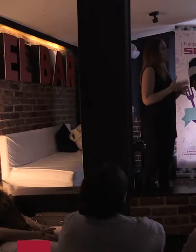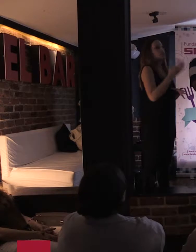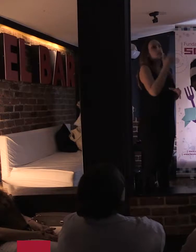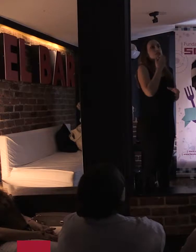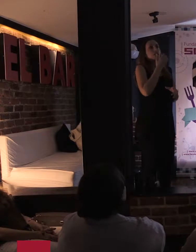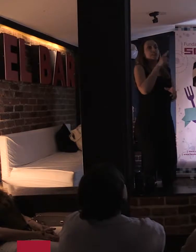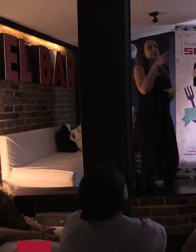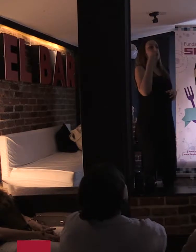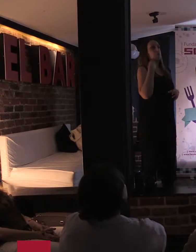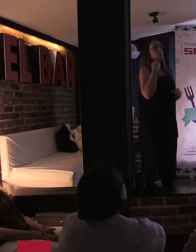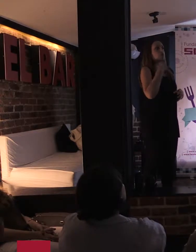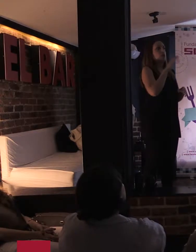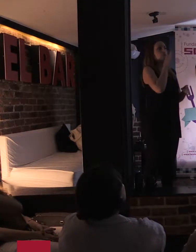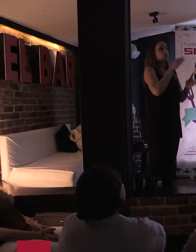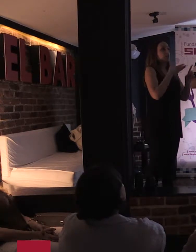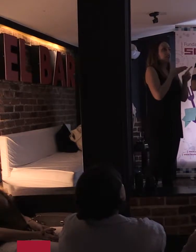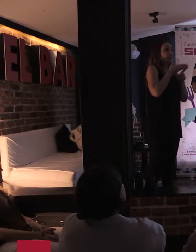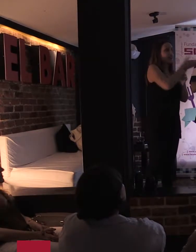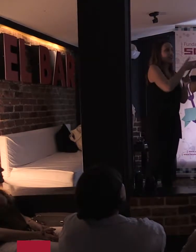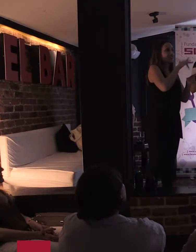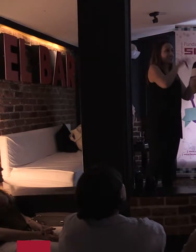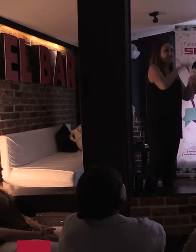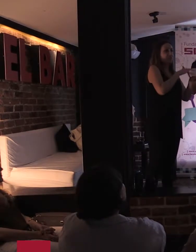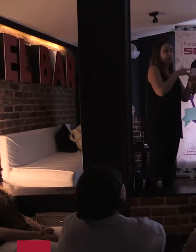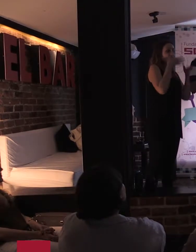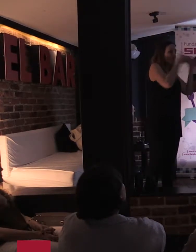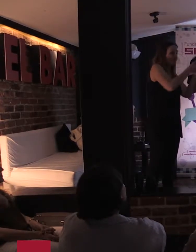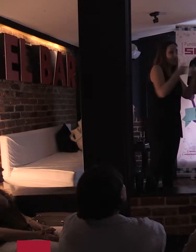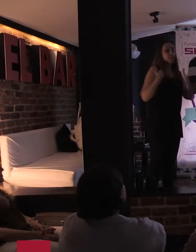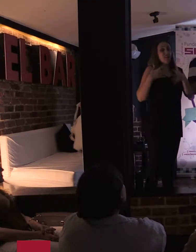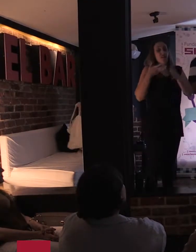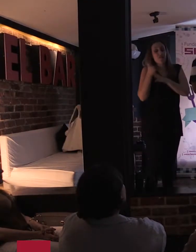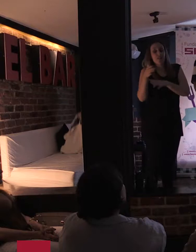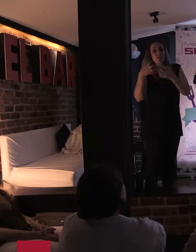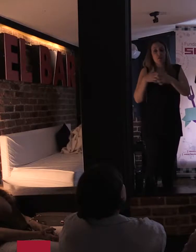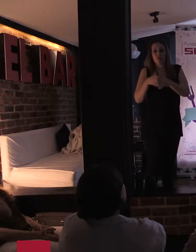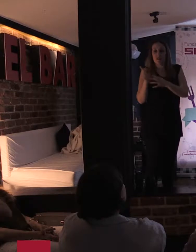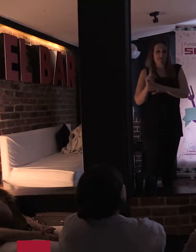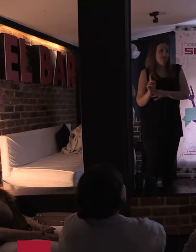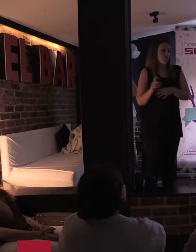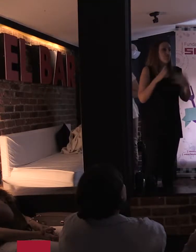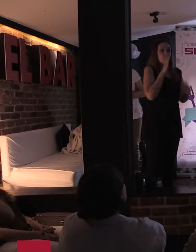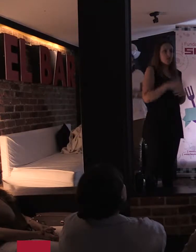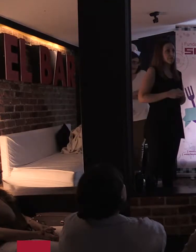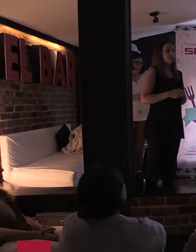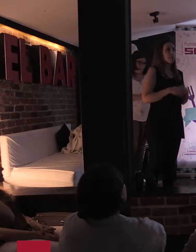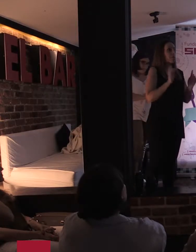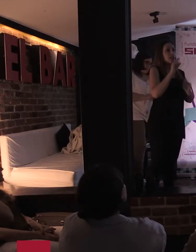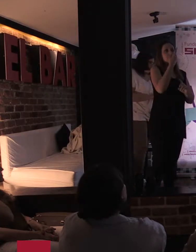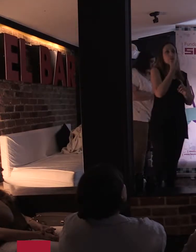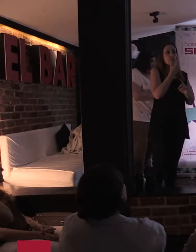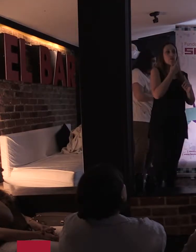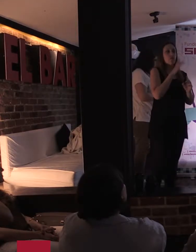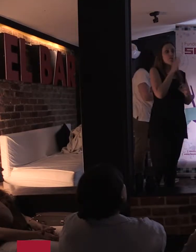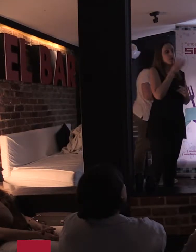habéis oído, por qué hemos abordado la vía sensitiva y no la vía motora. Hay dos motivos. El primer motivo fundamental es